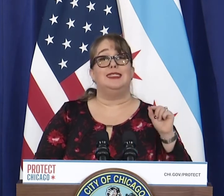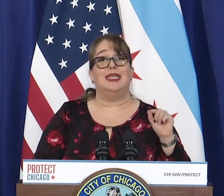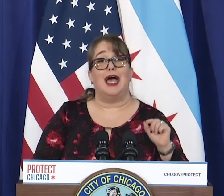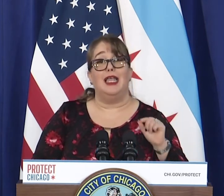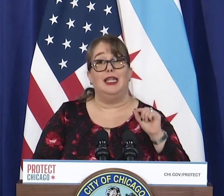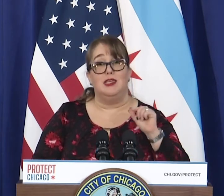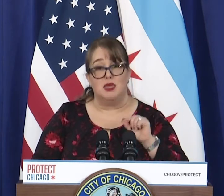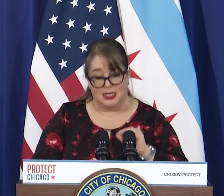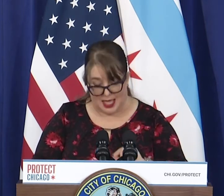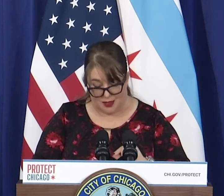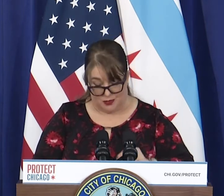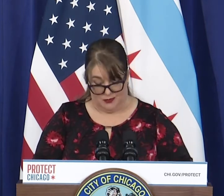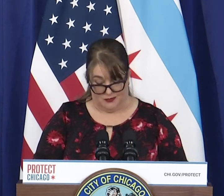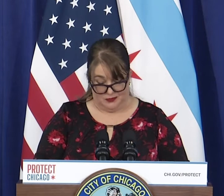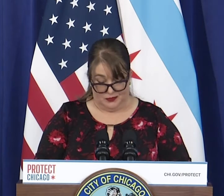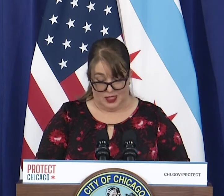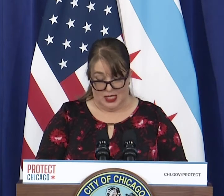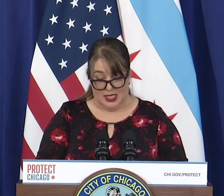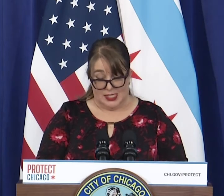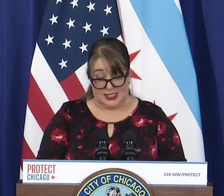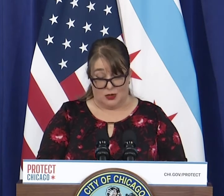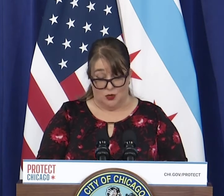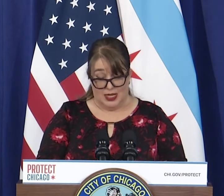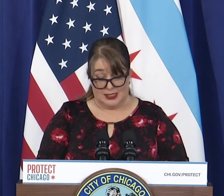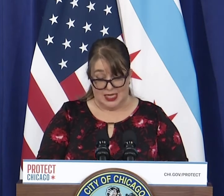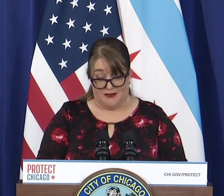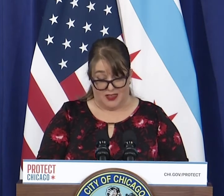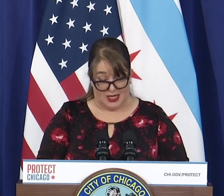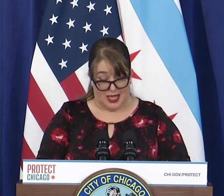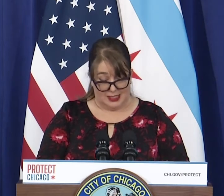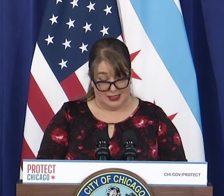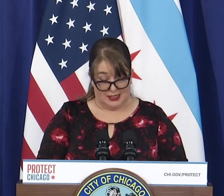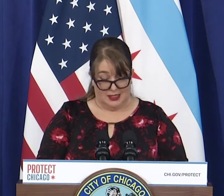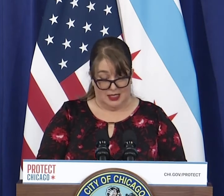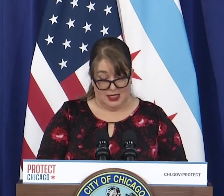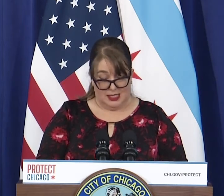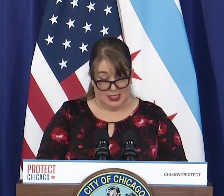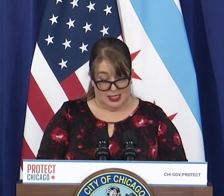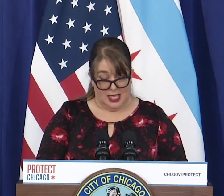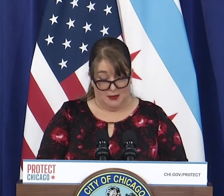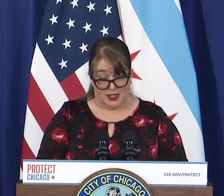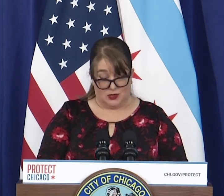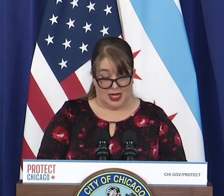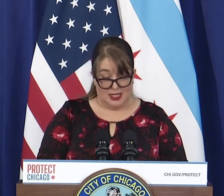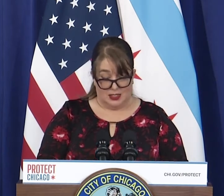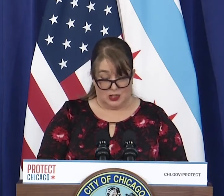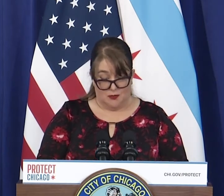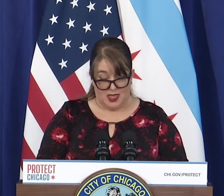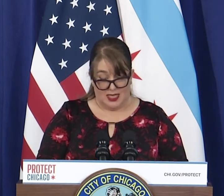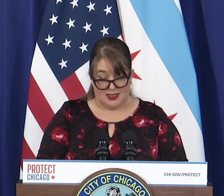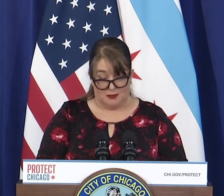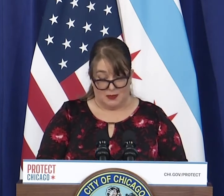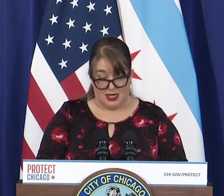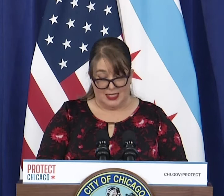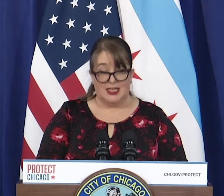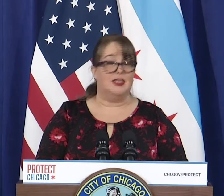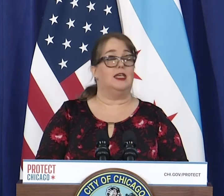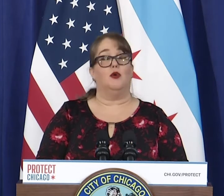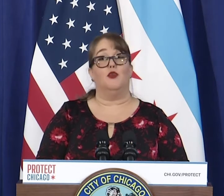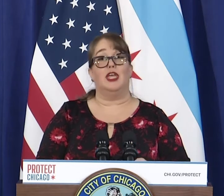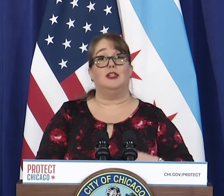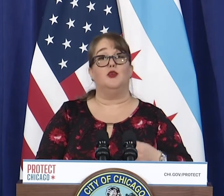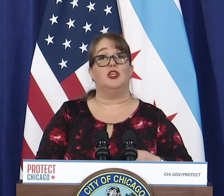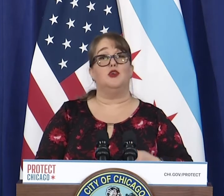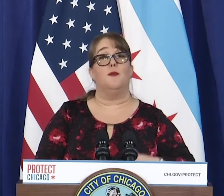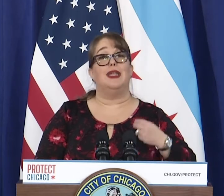inicial será limitado y según las guías federales, y el personal de atención médica de primera línea